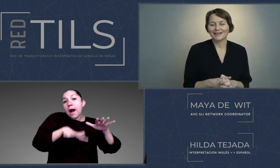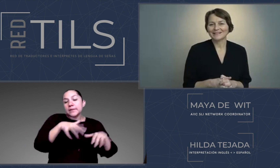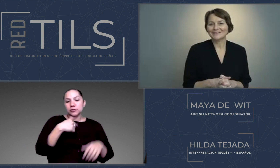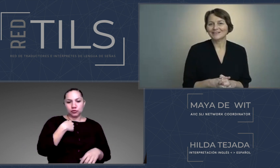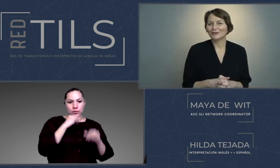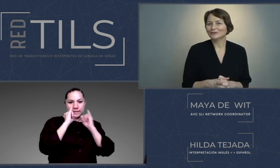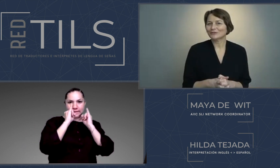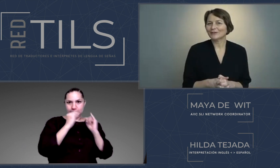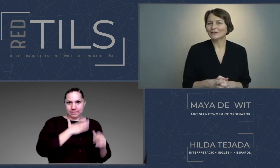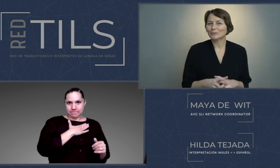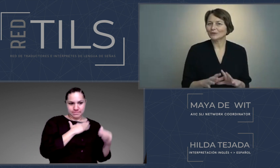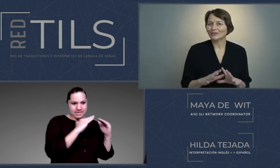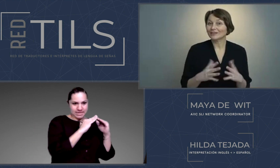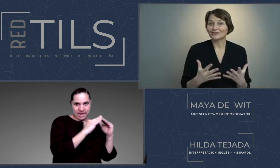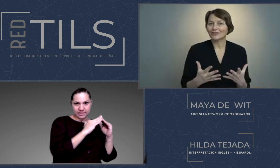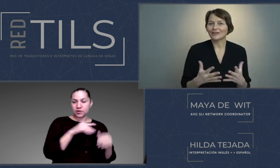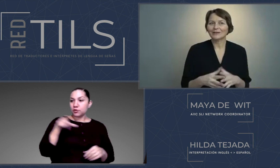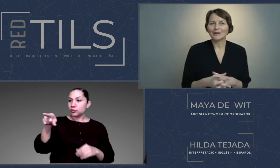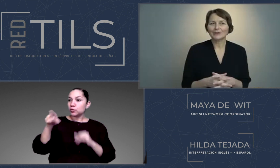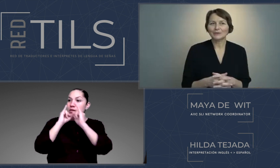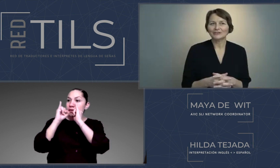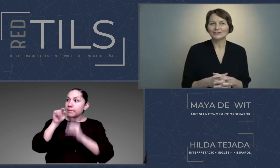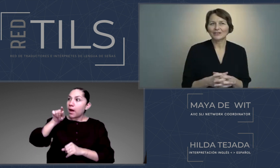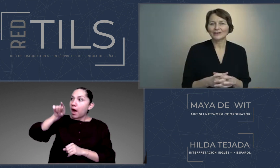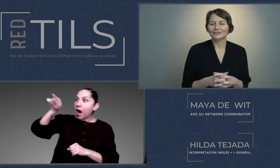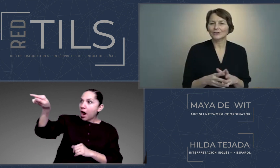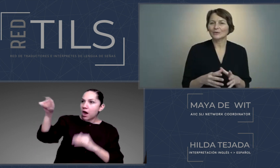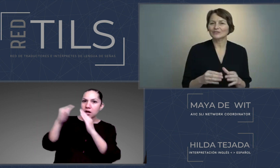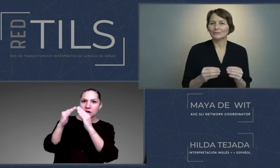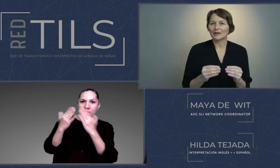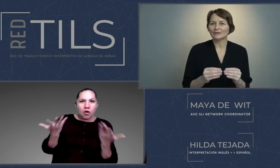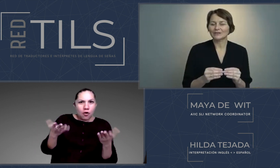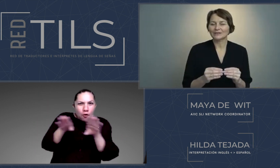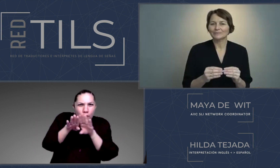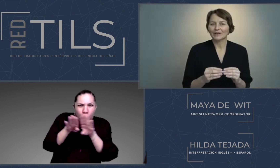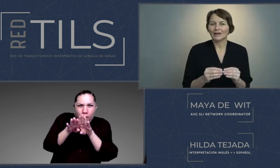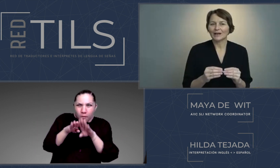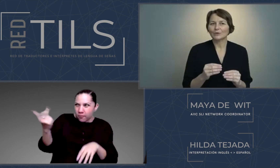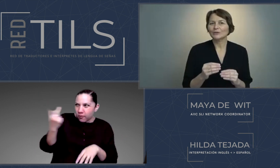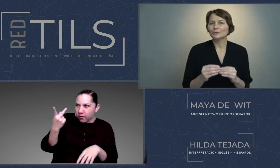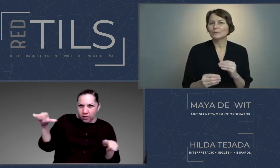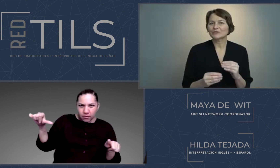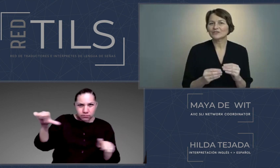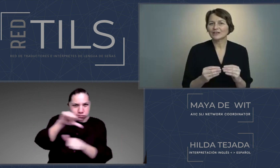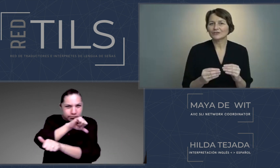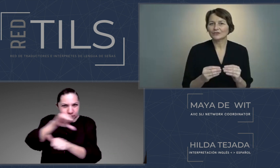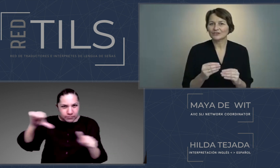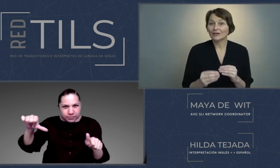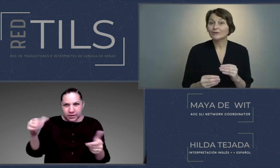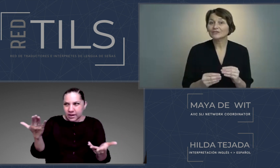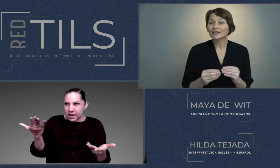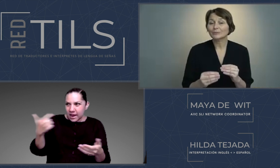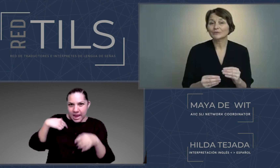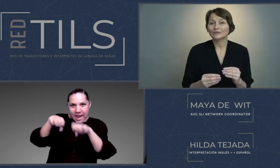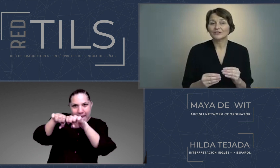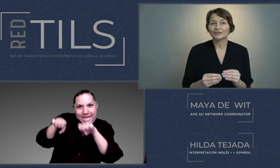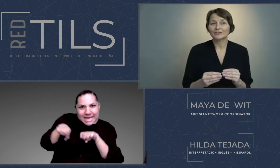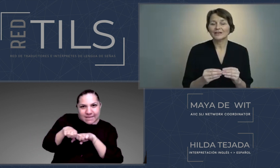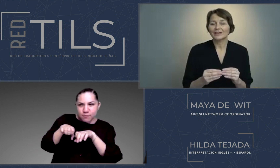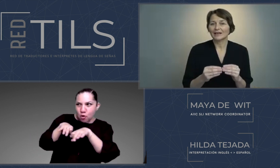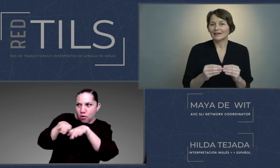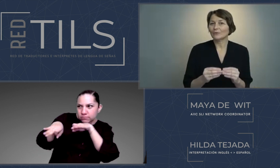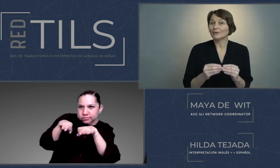casa, y cómo hacemos que se pueda trabajar en equipo es una de las cosas que más nos preocupan. Son de las cosas que tenemos que